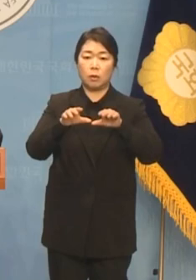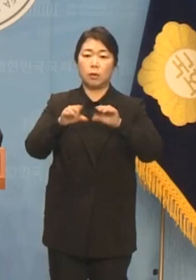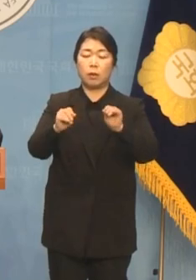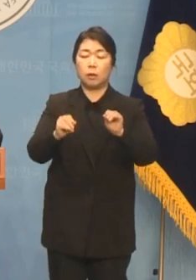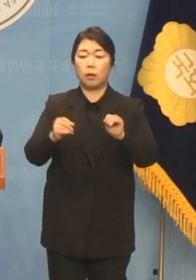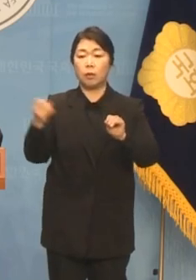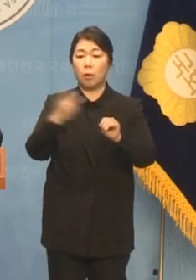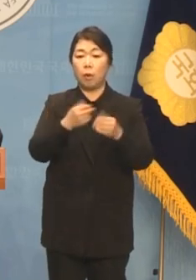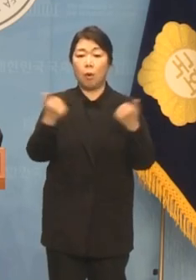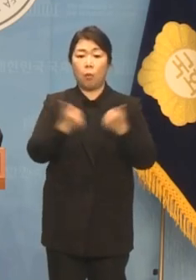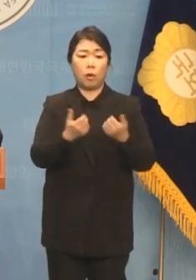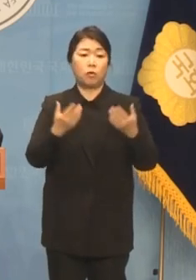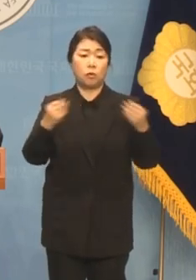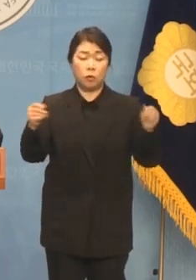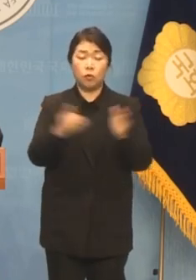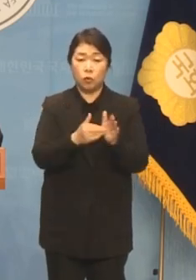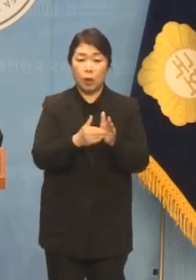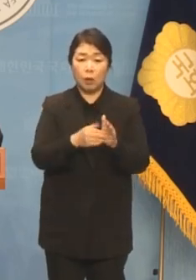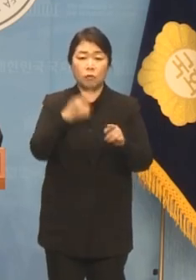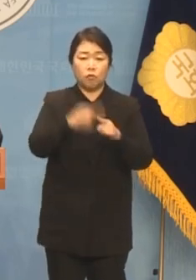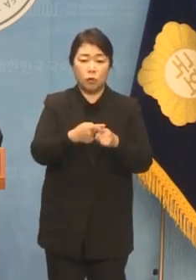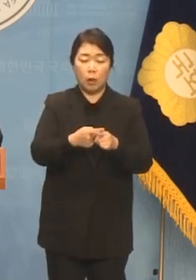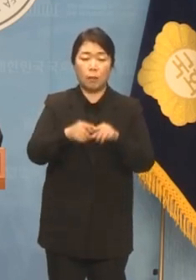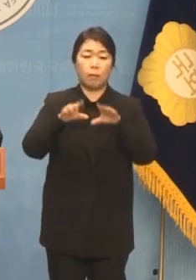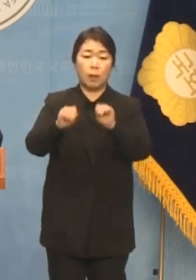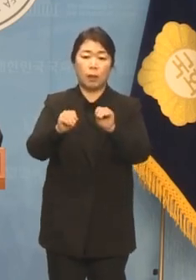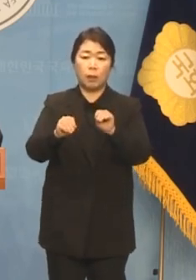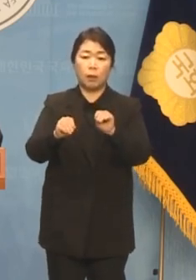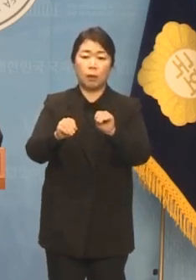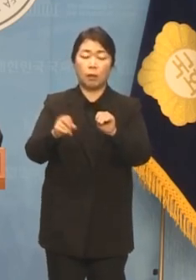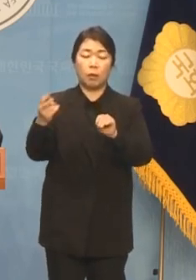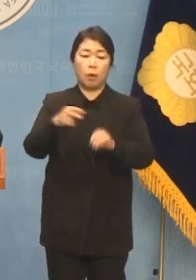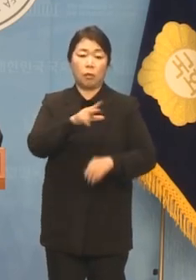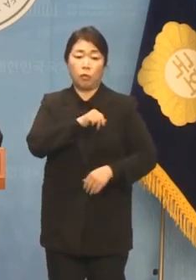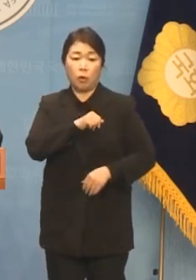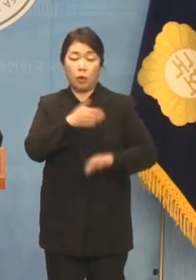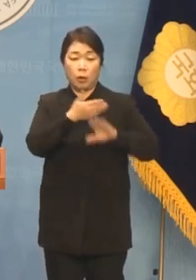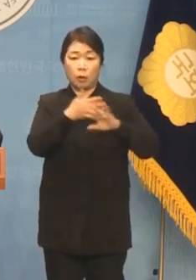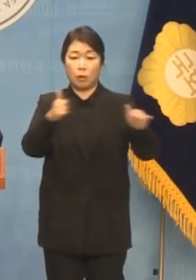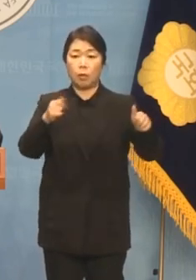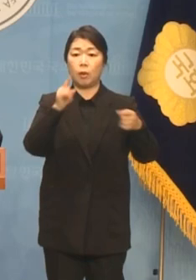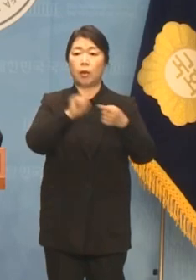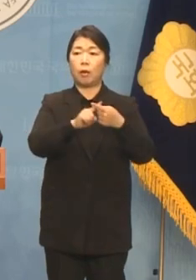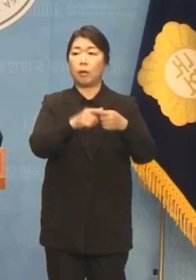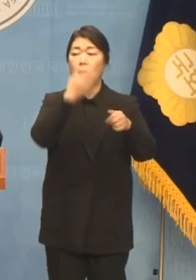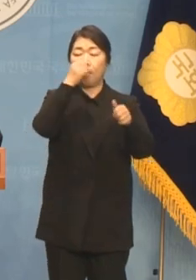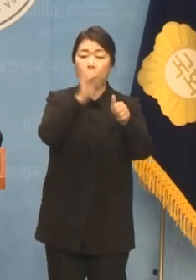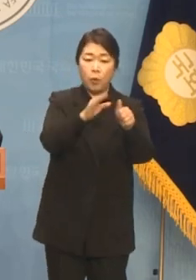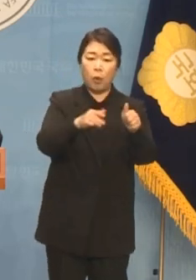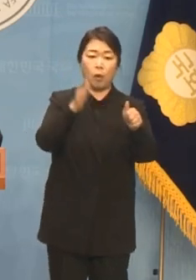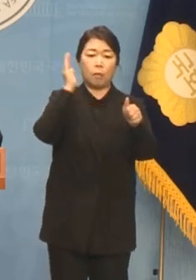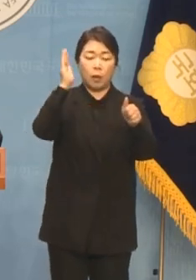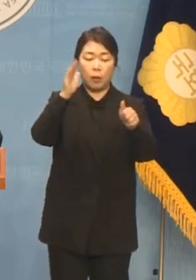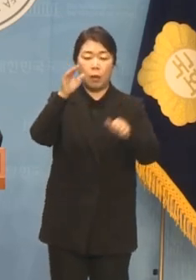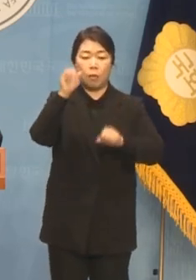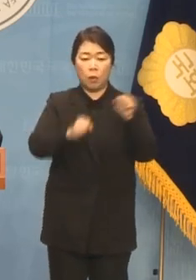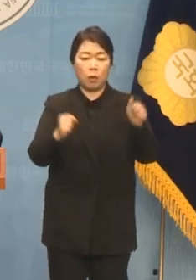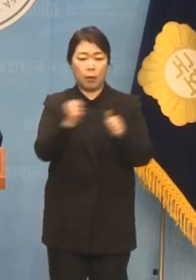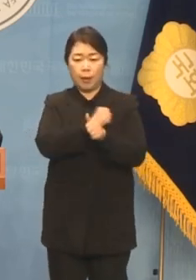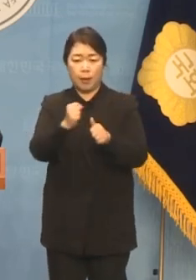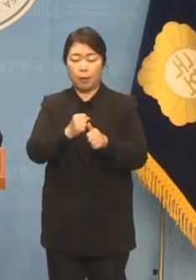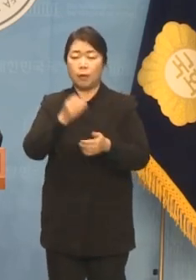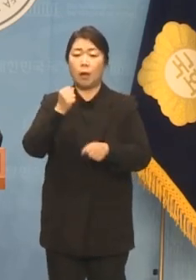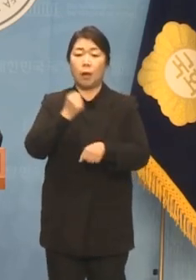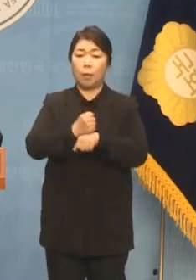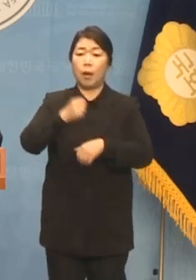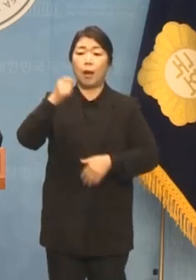중단할뿐만 아니라 위원들이 다른 사람에 대한 모욕 발언 폭력행사를 해선